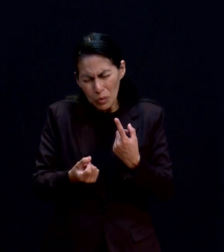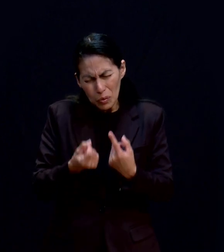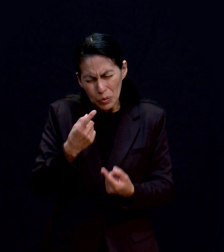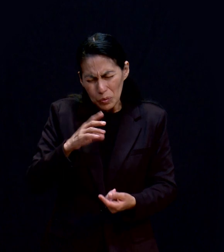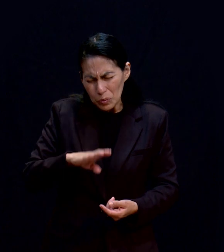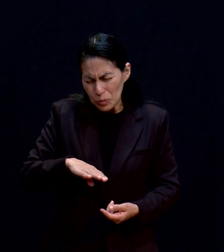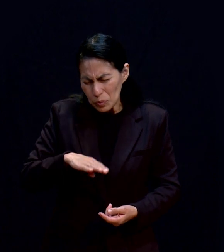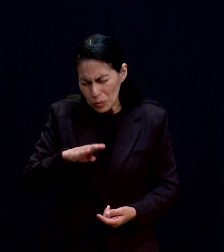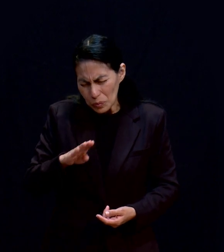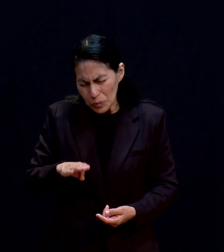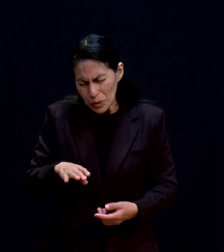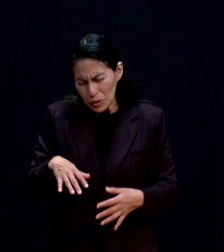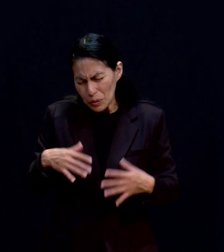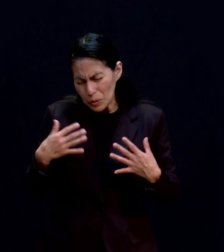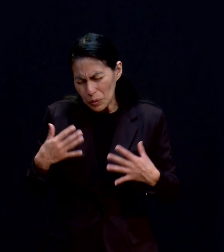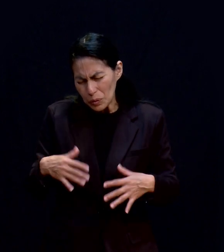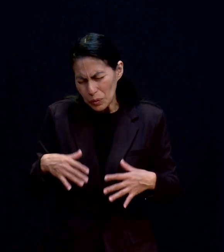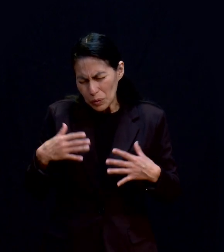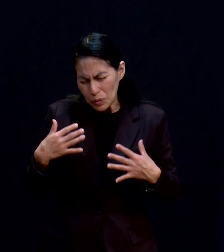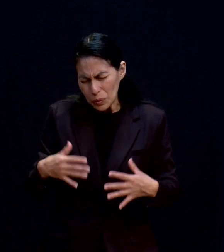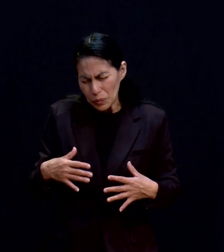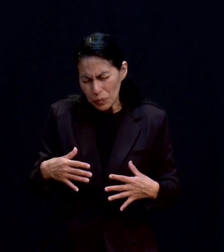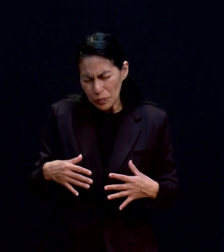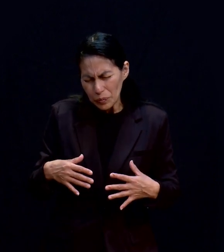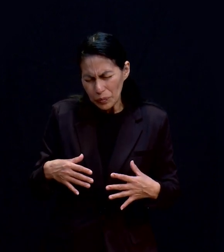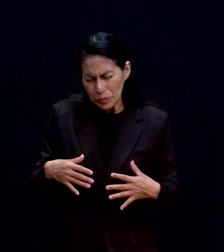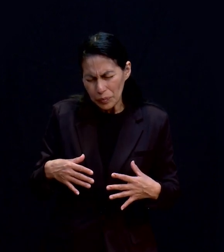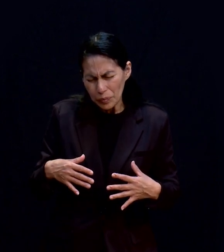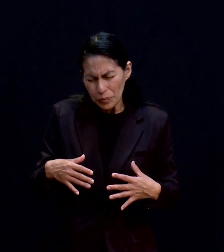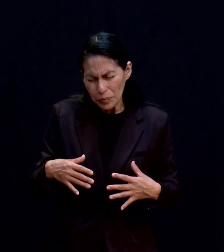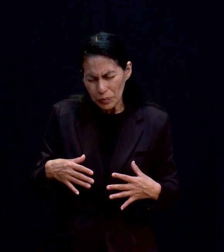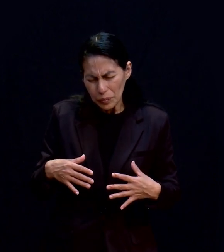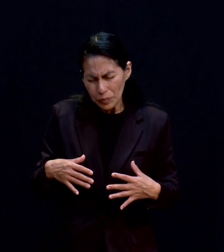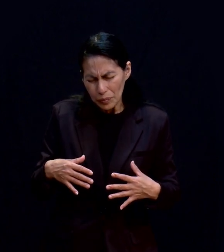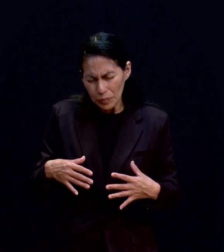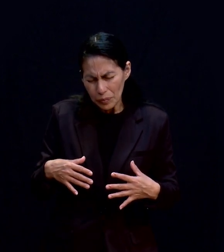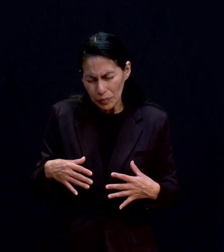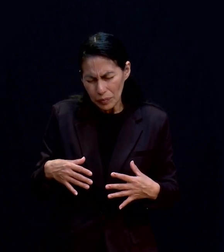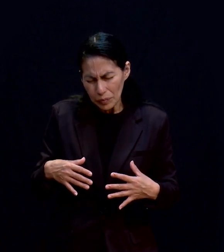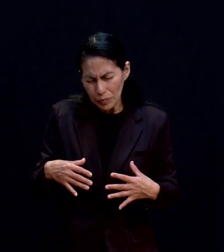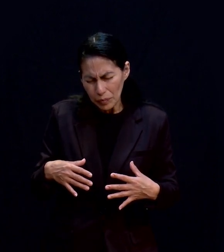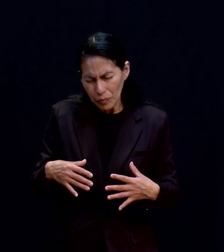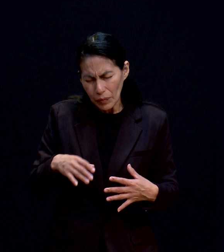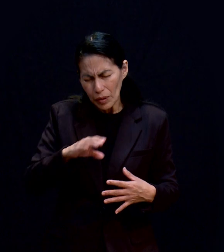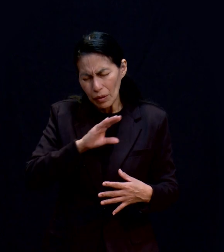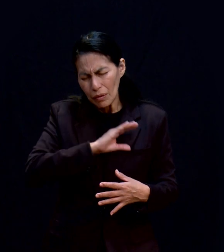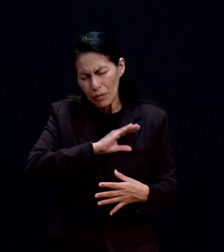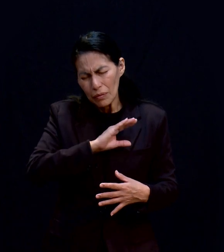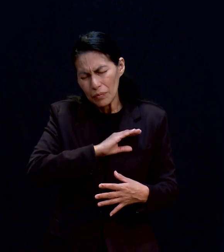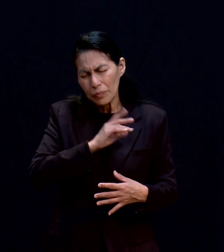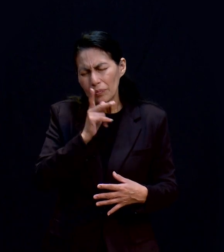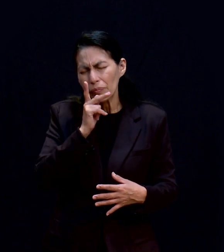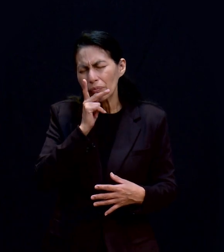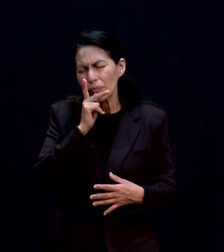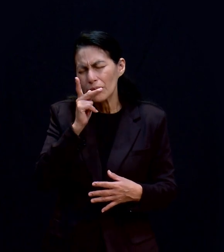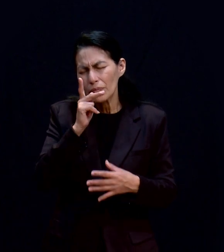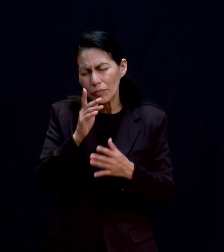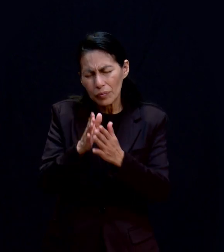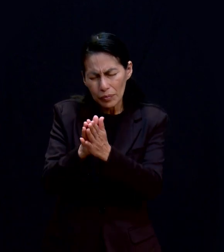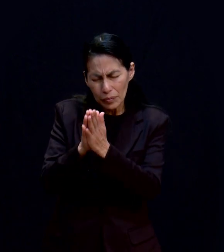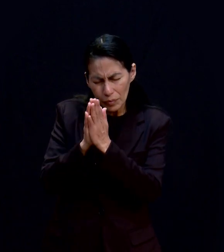por algunas pérdidas muy sensibles que han tenido y que hemos tenido señor